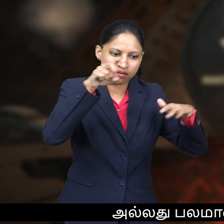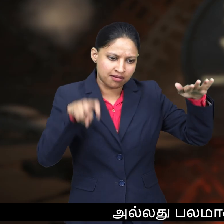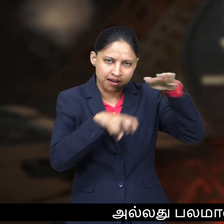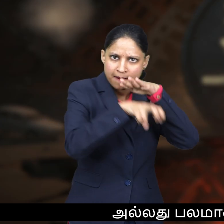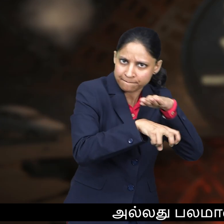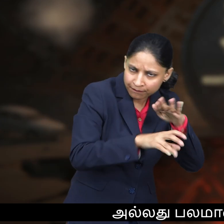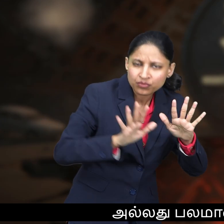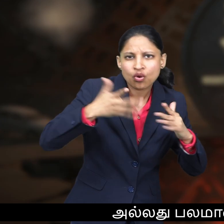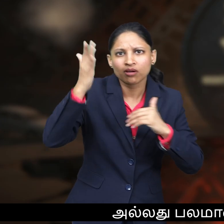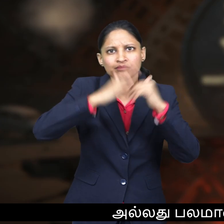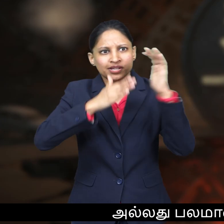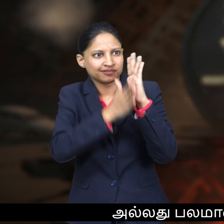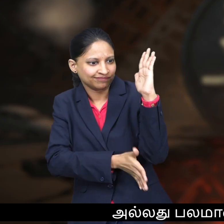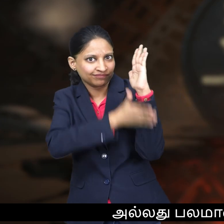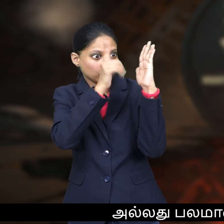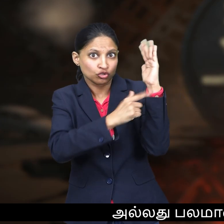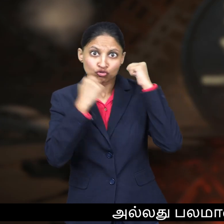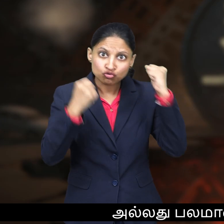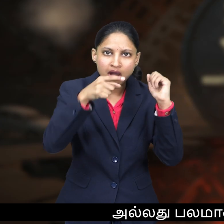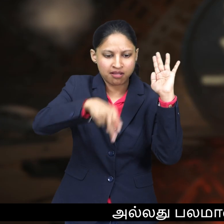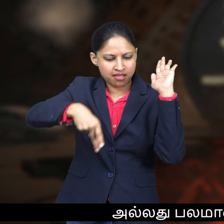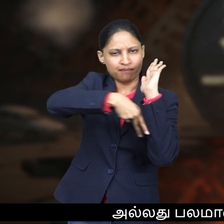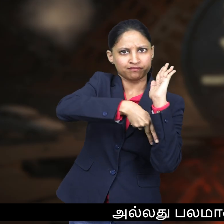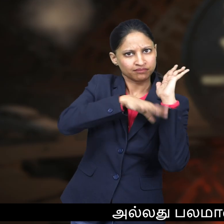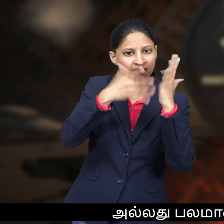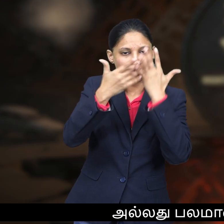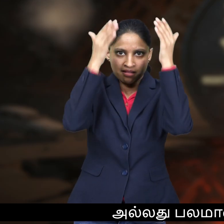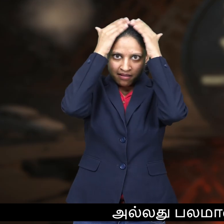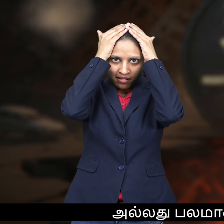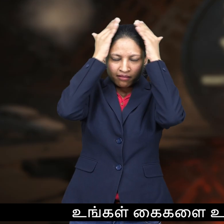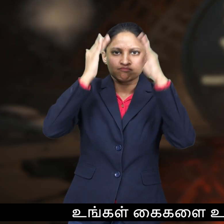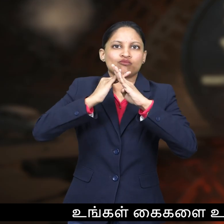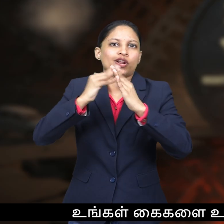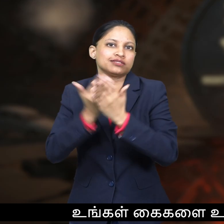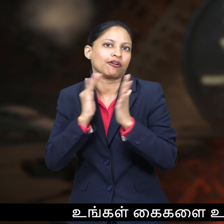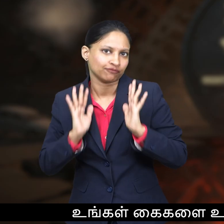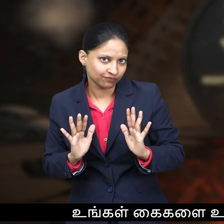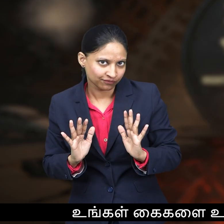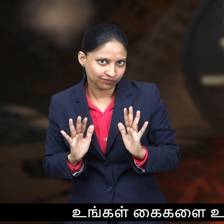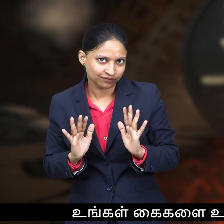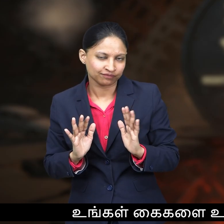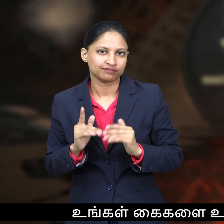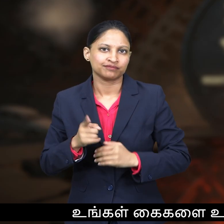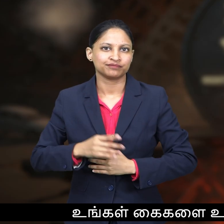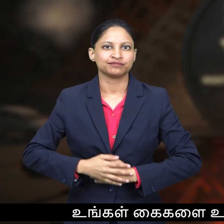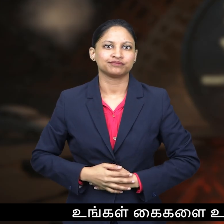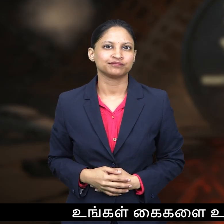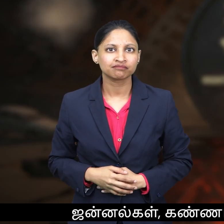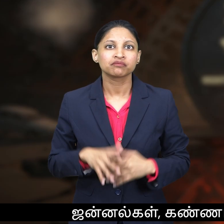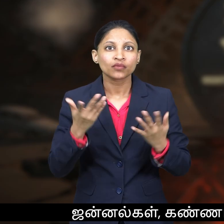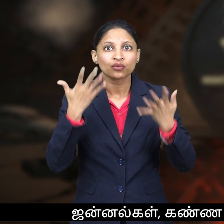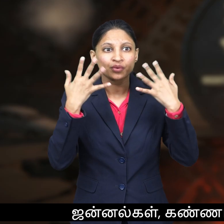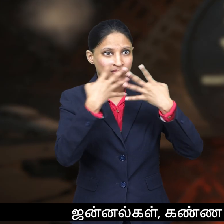கொள்ளுங்கள் அல்லது பலமான சுவரின் அருகே நிற்கவும். உங்கள் கைகளை உங்கள் தலைக்கு மேல்